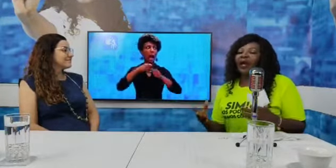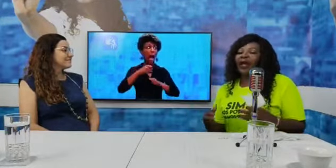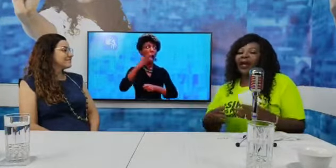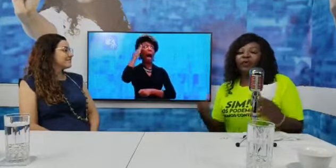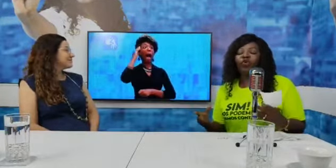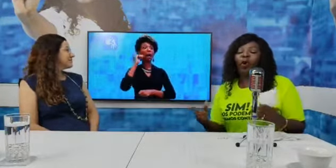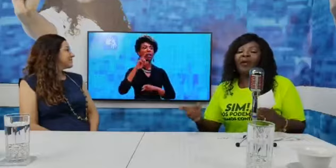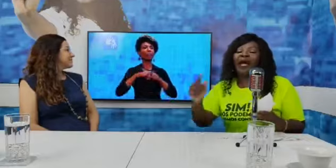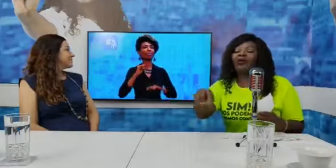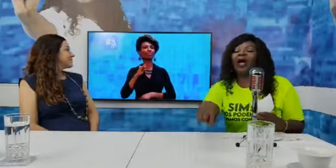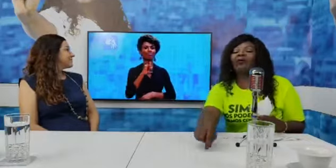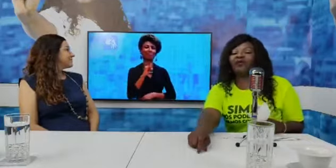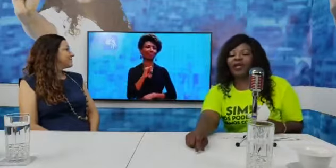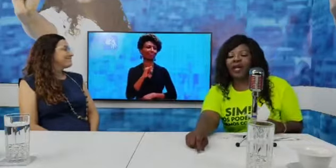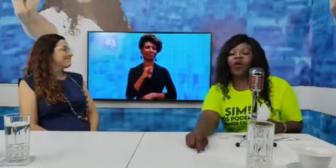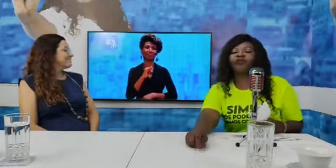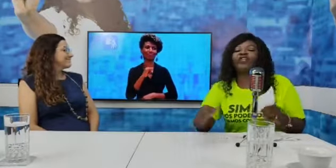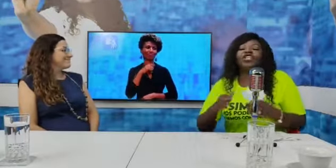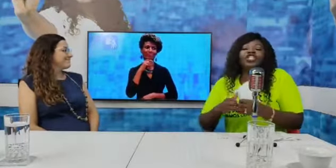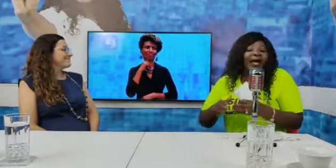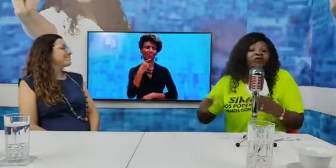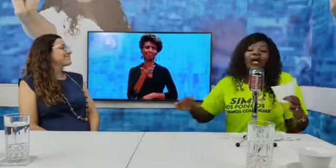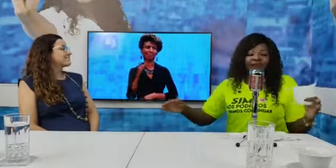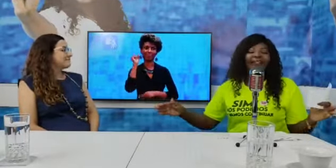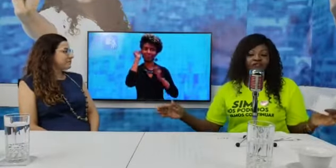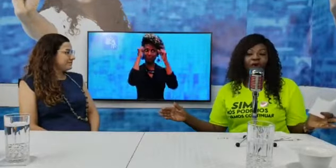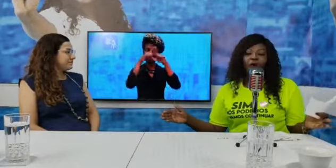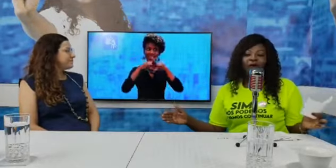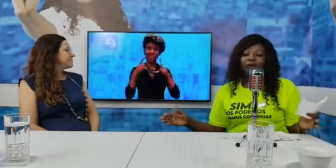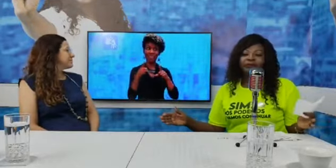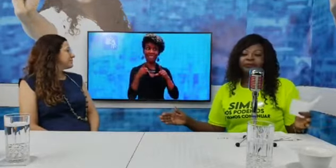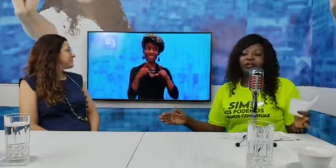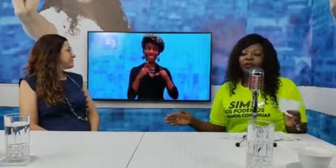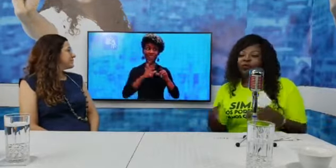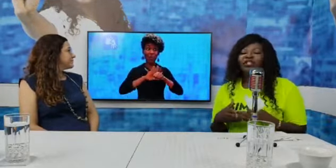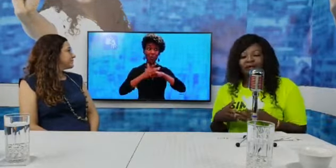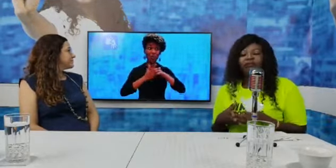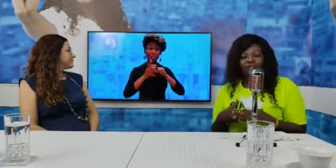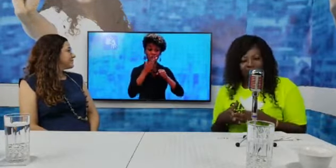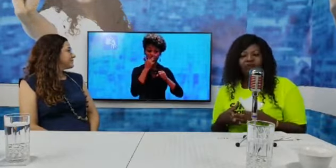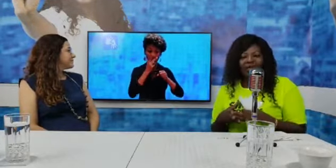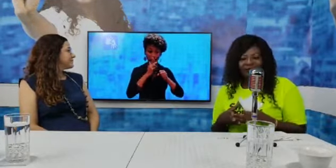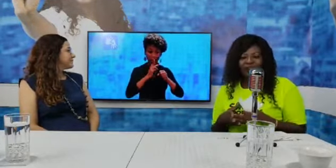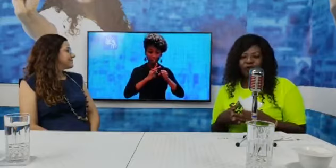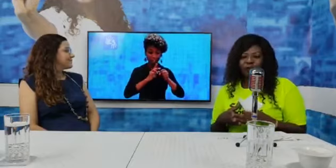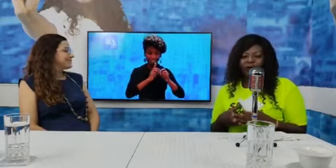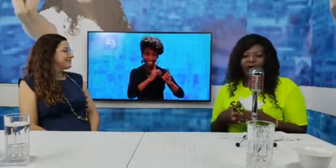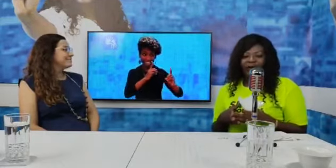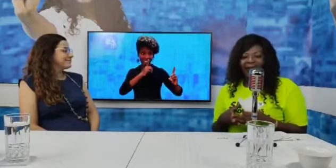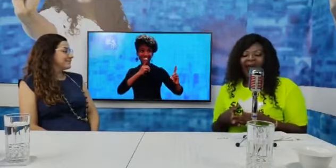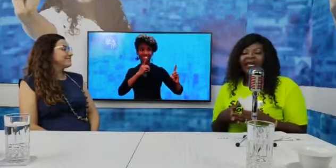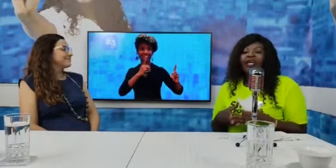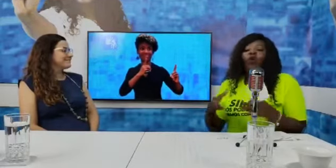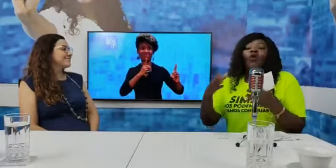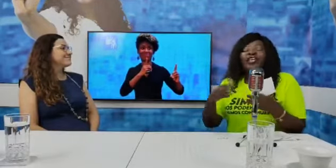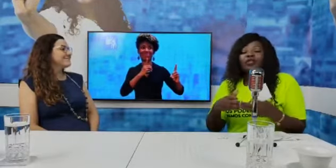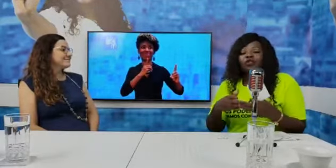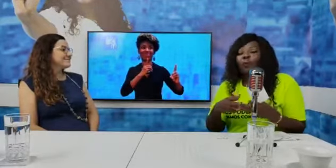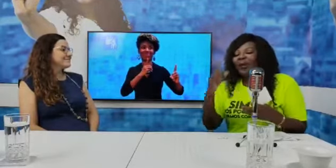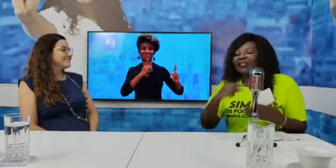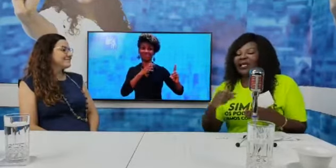acontece, é muito complicado. Aí vem a Covid que já nos afastou. Nos afastou, né? E